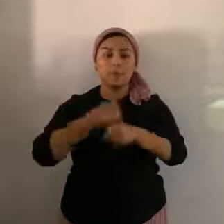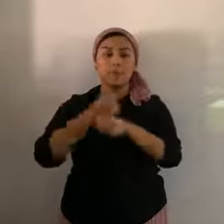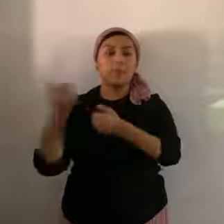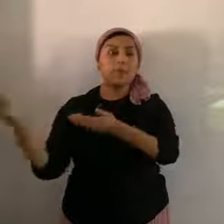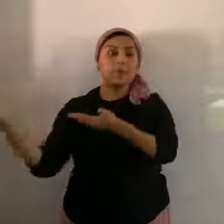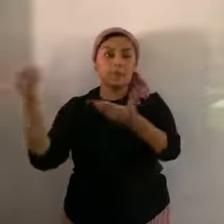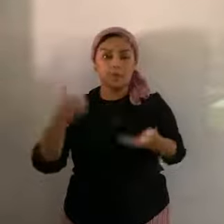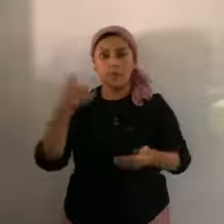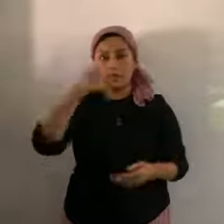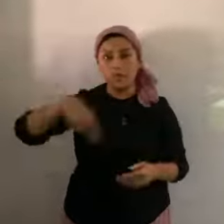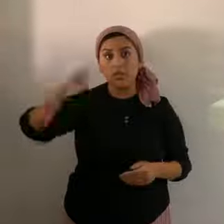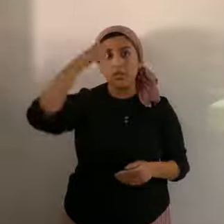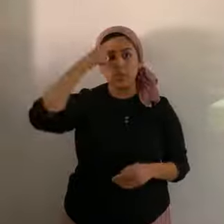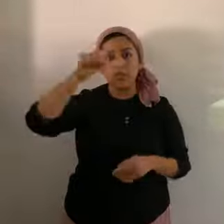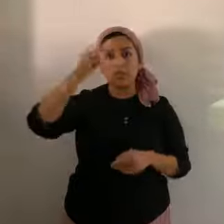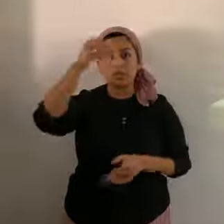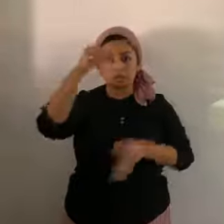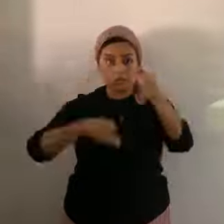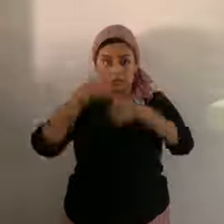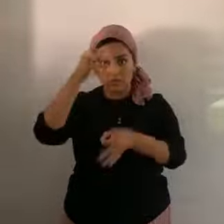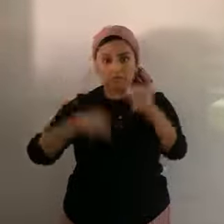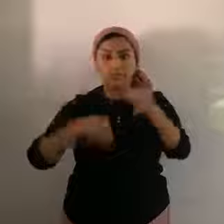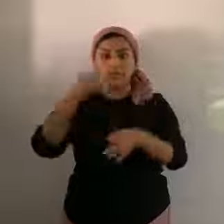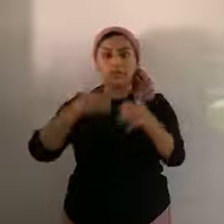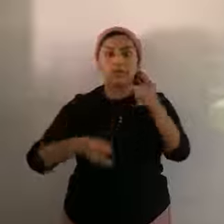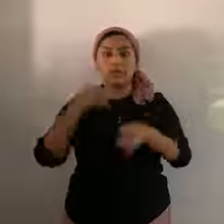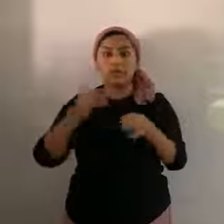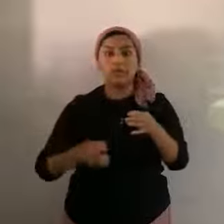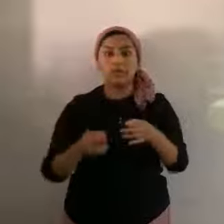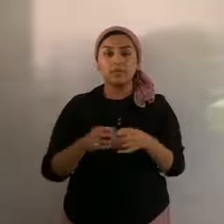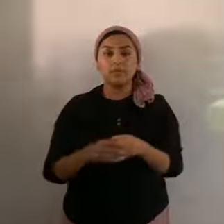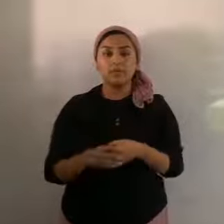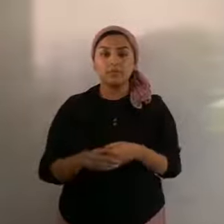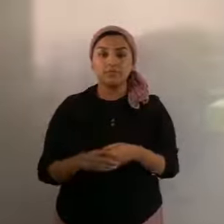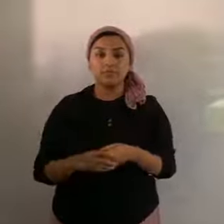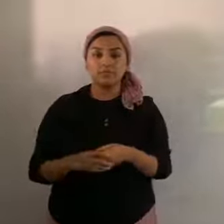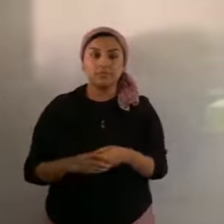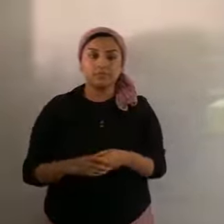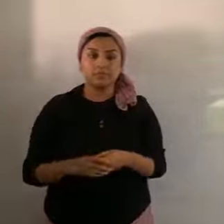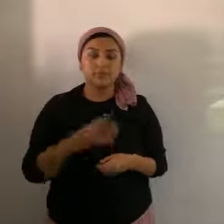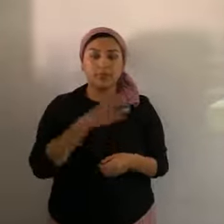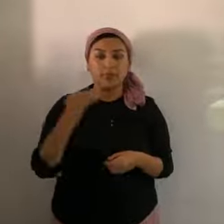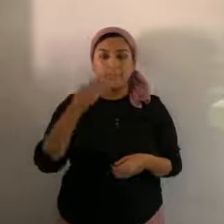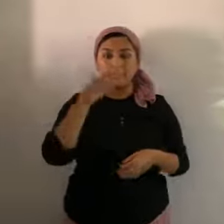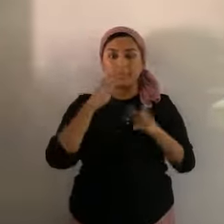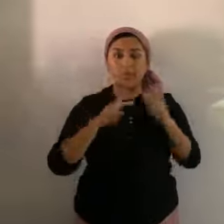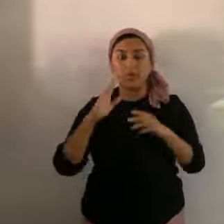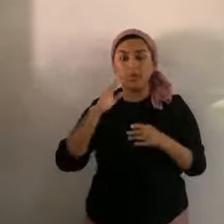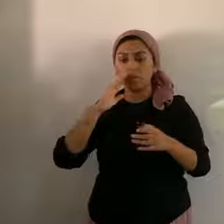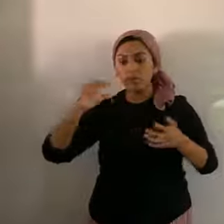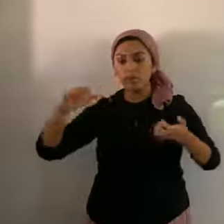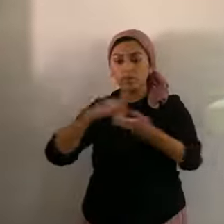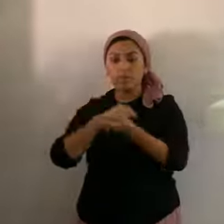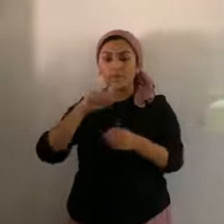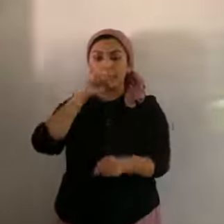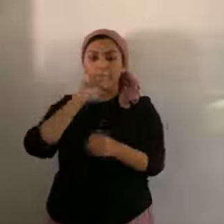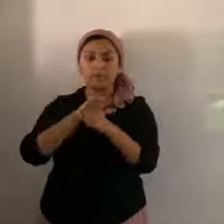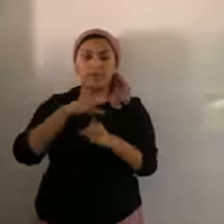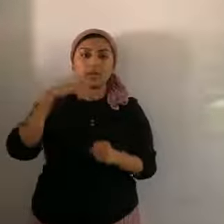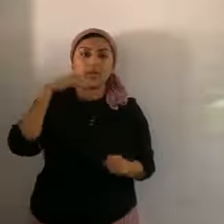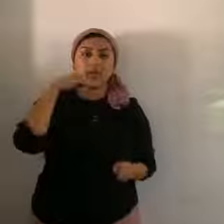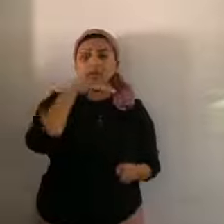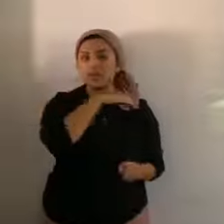vosotros para juicio. Y seré pronto testigo contra los hechiceros y adúlteros, contra los que juran mentira